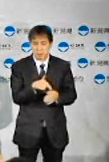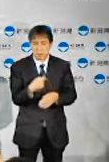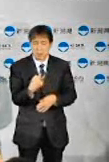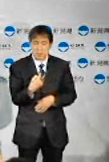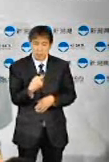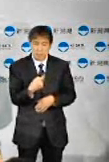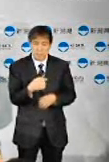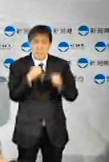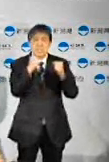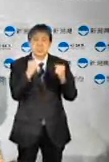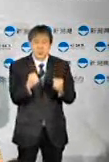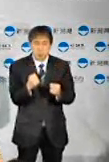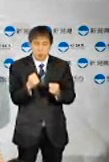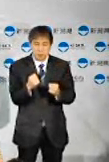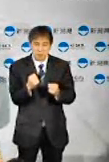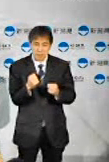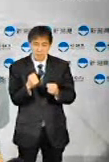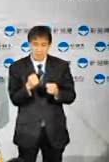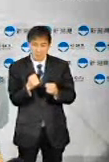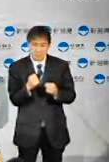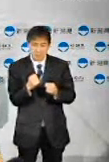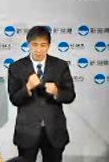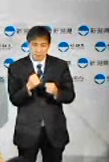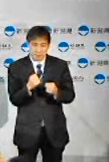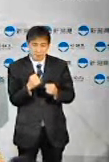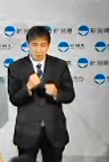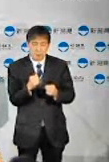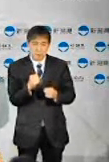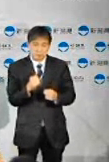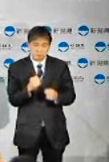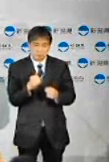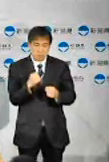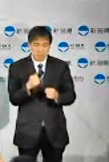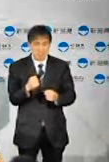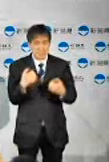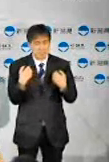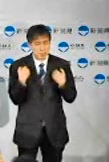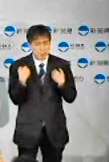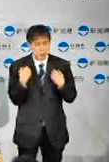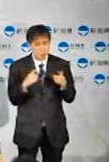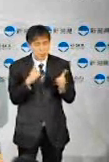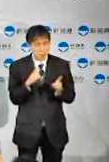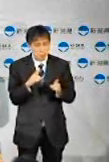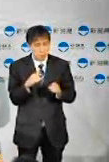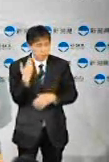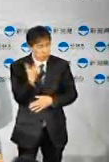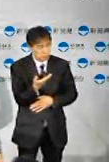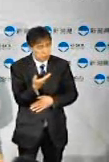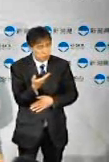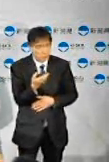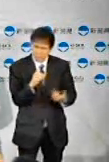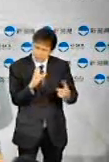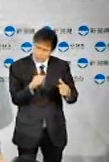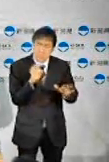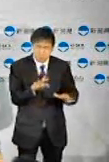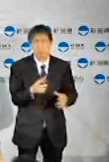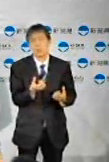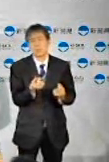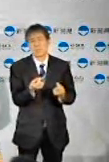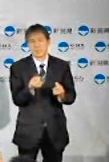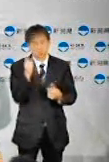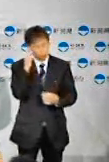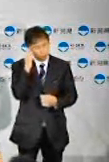ような意味合いが強いんじゃないんですかねというふうに申し上げたことがあると思うんですけども、それは今でもそう思います